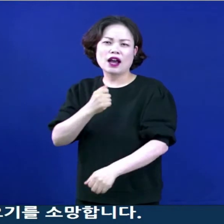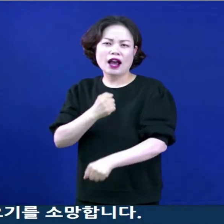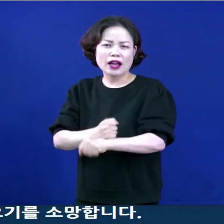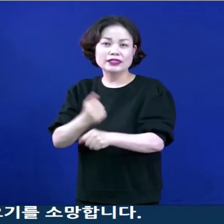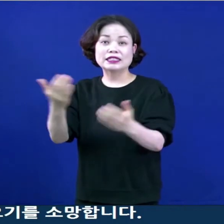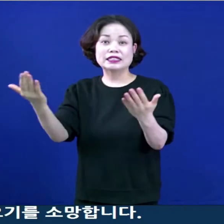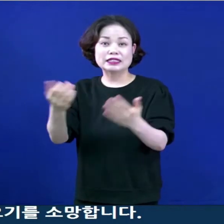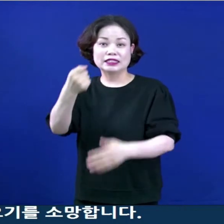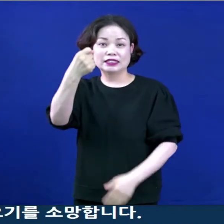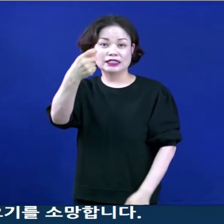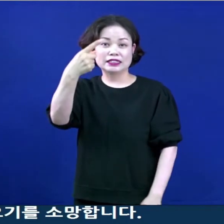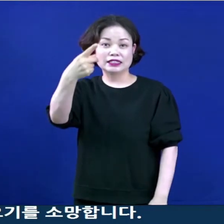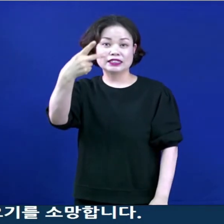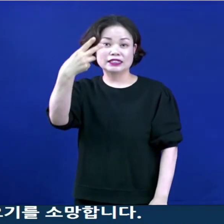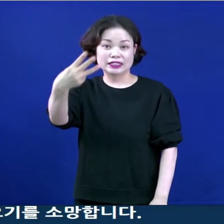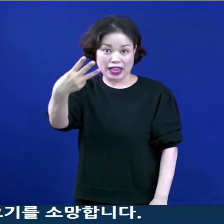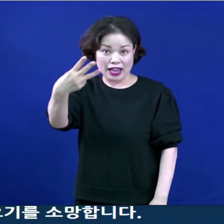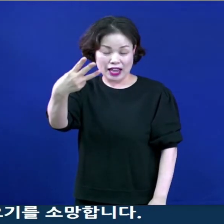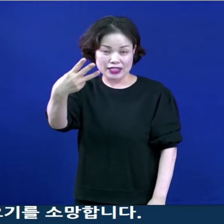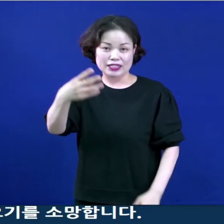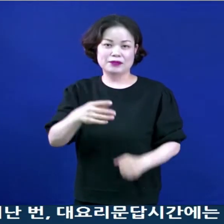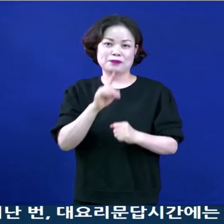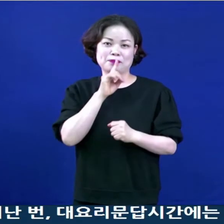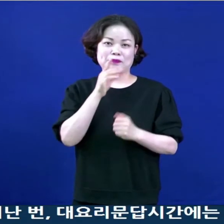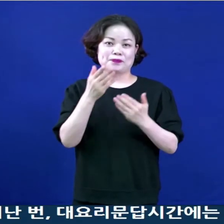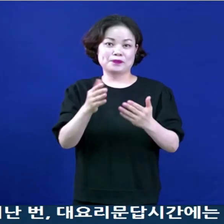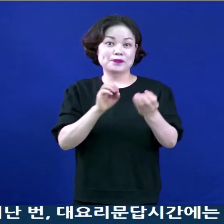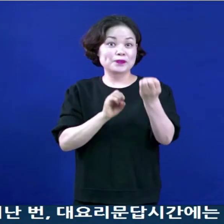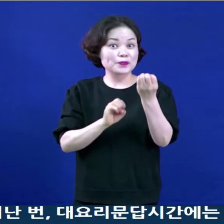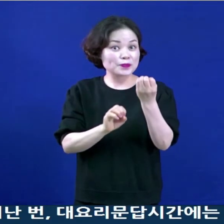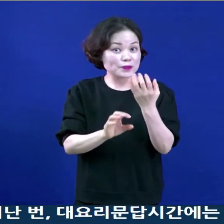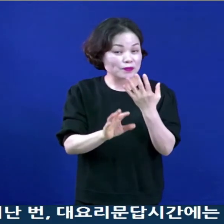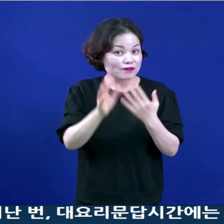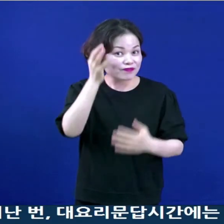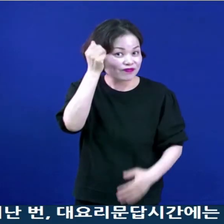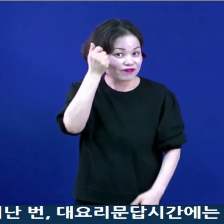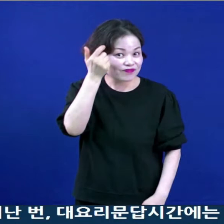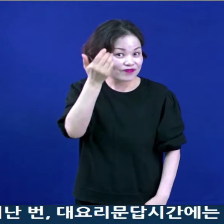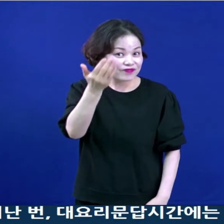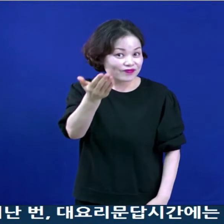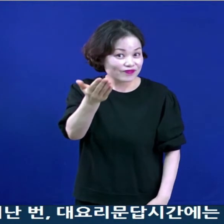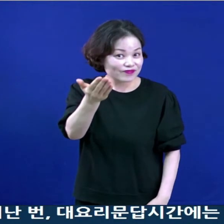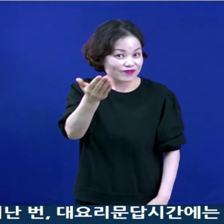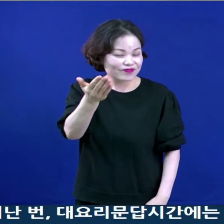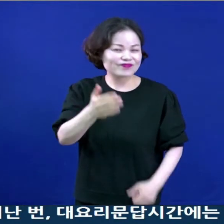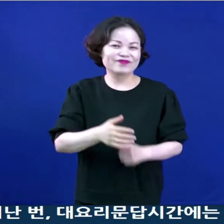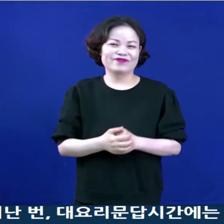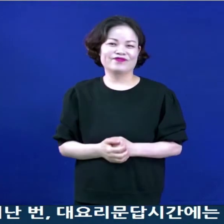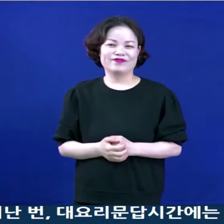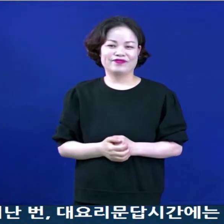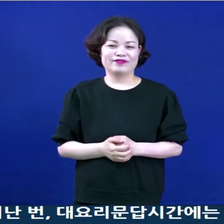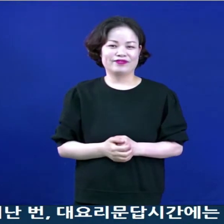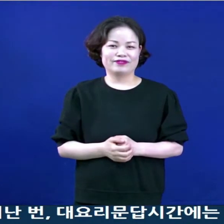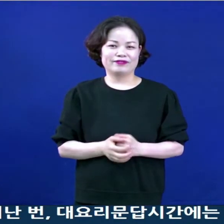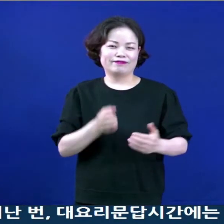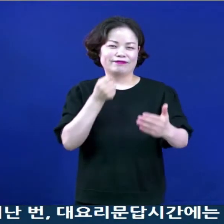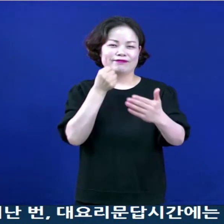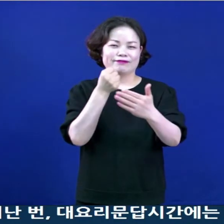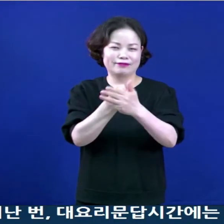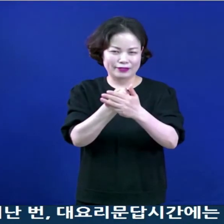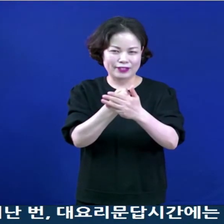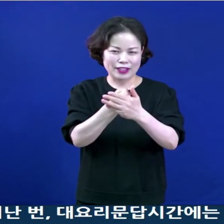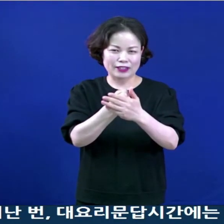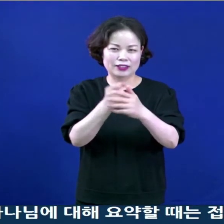세 가지 이렇게 접근을 했고요. 답은 기억하실 수 있겠습니까?